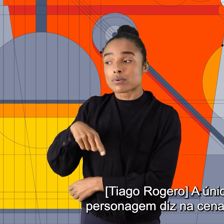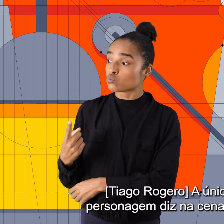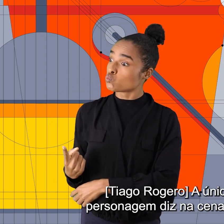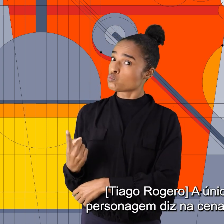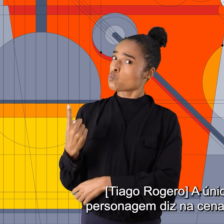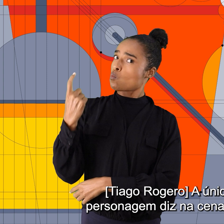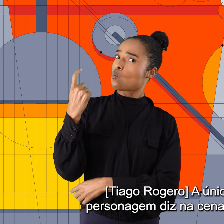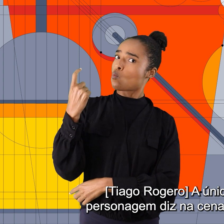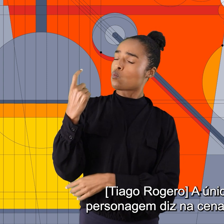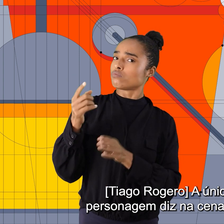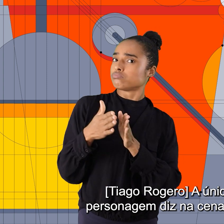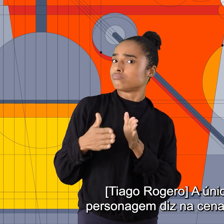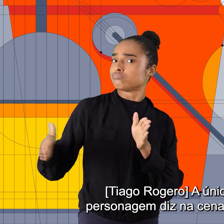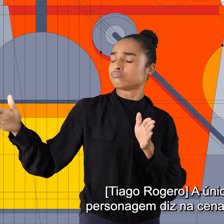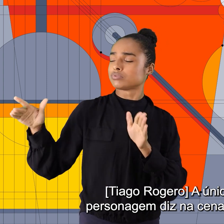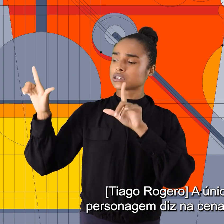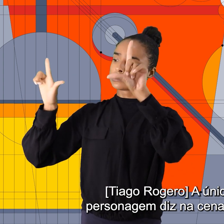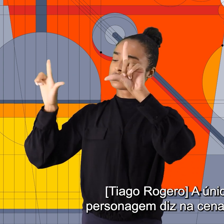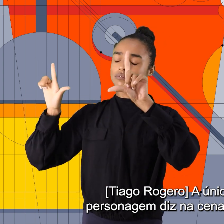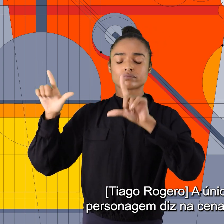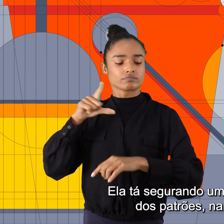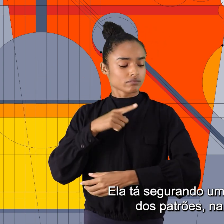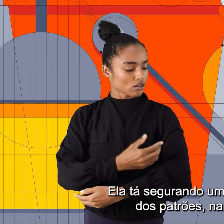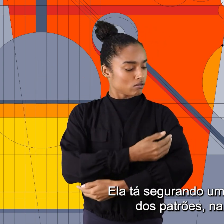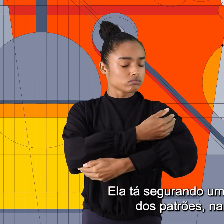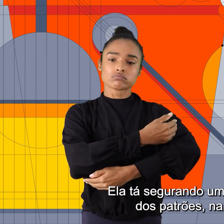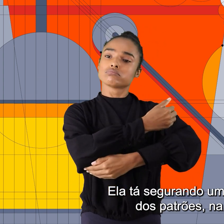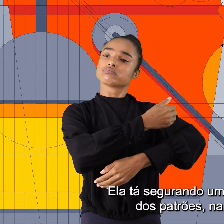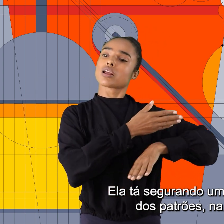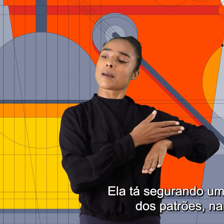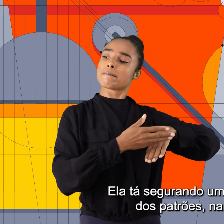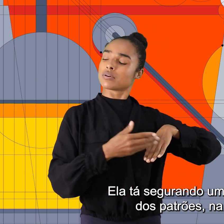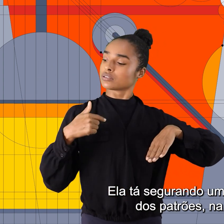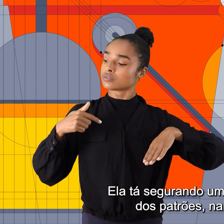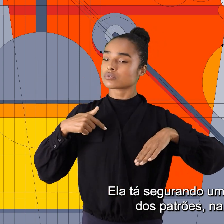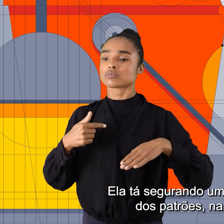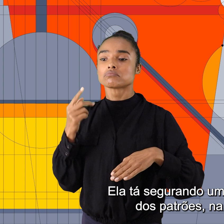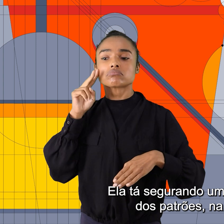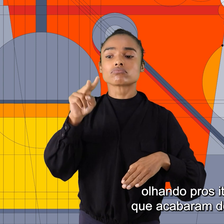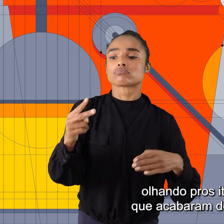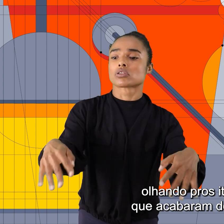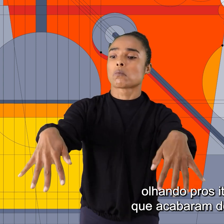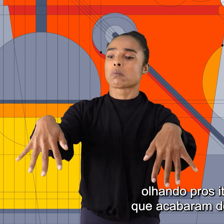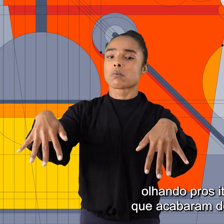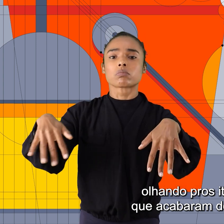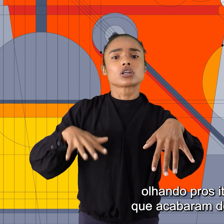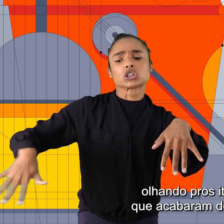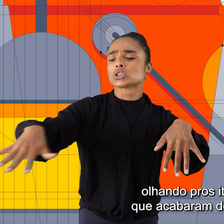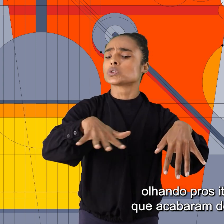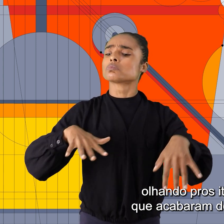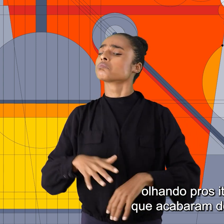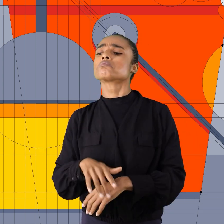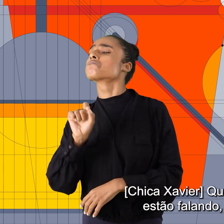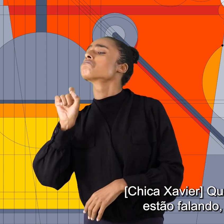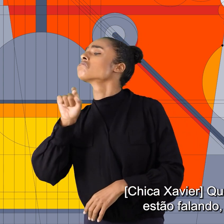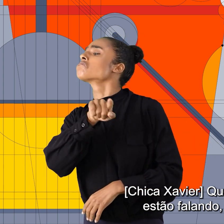única coisa que a personagem diz na cena toda é isso aqui. Ela tá segurando um bebê branco dos patrões na sacada, olhando para os italianos que acabaram